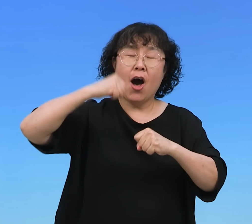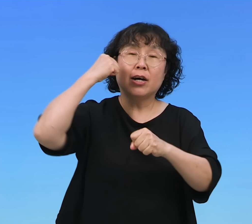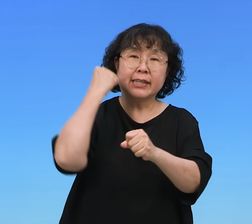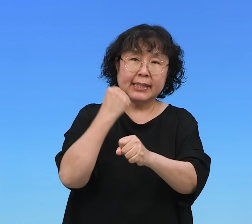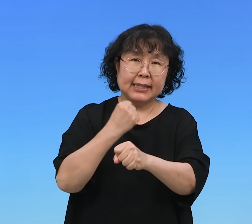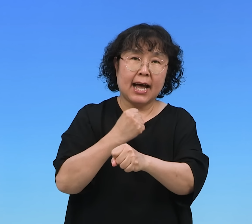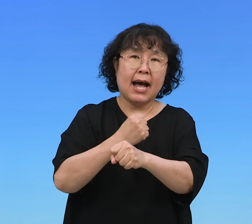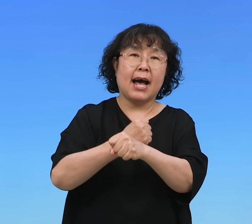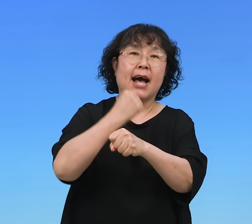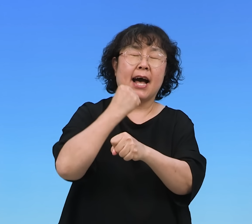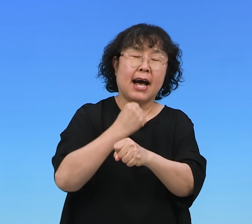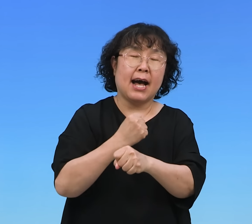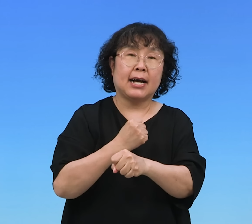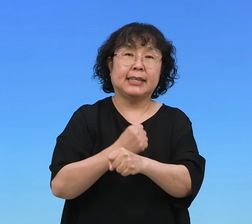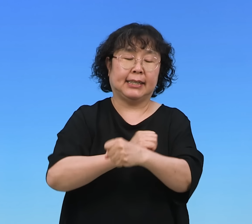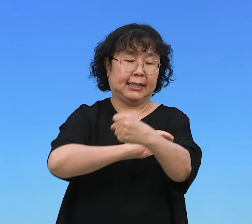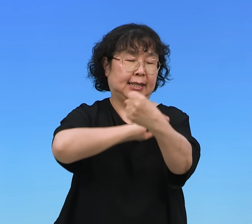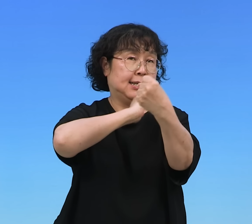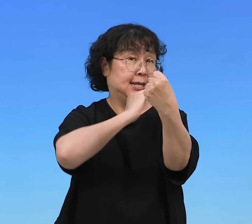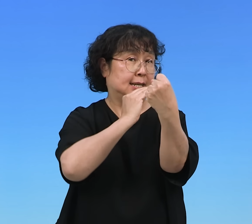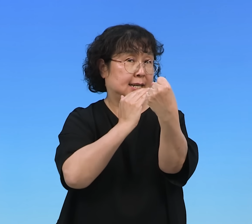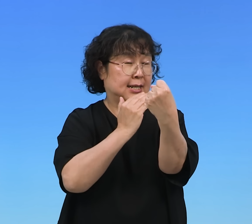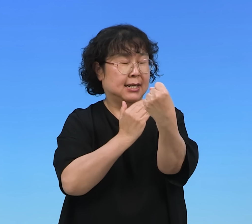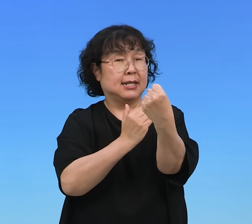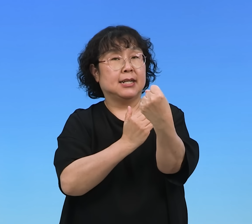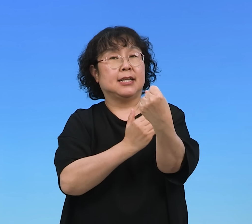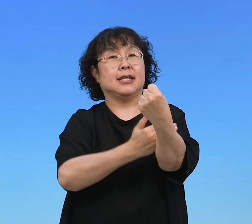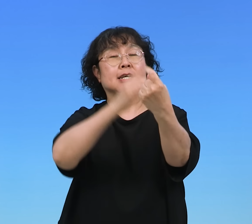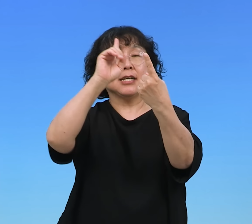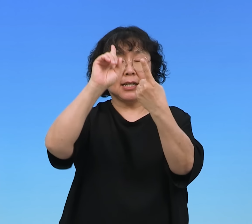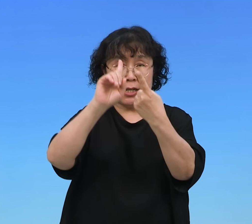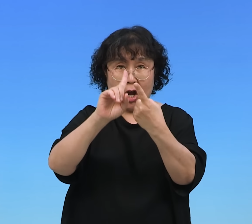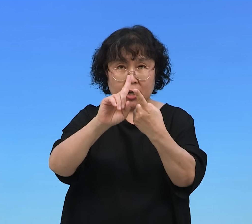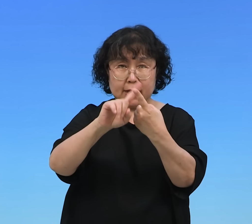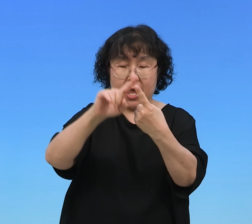하나님의 능력, 능력대로 우리들의